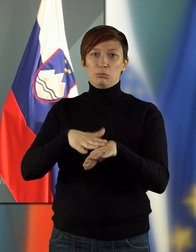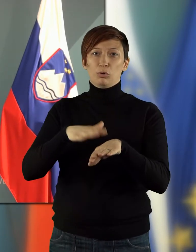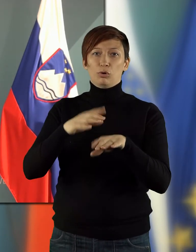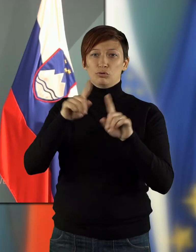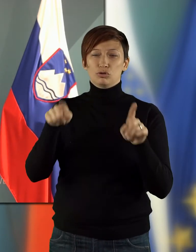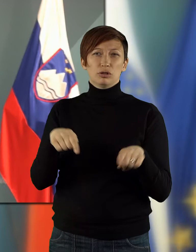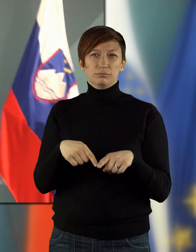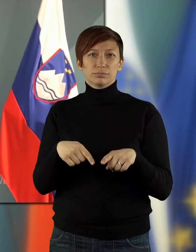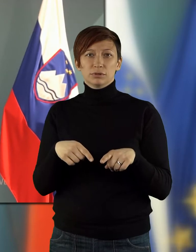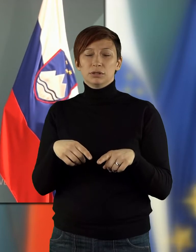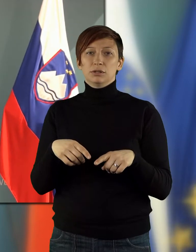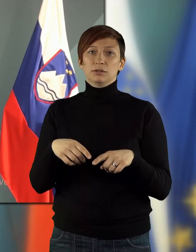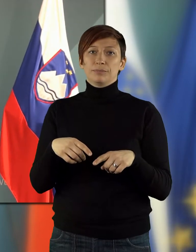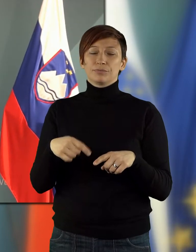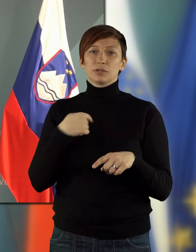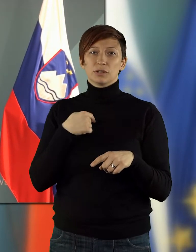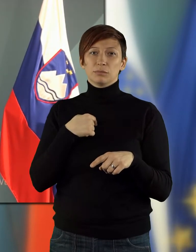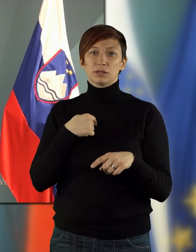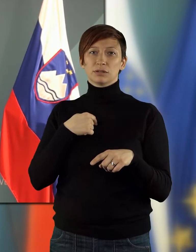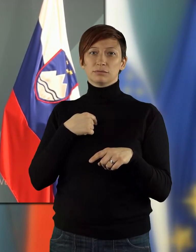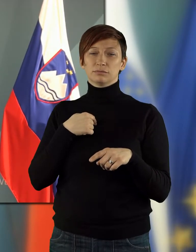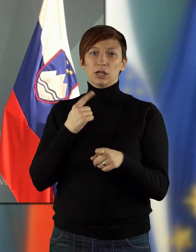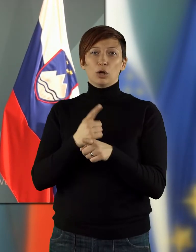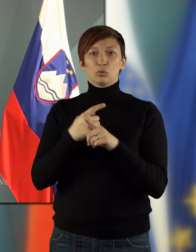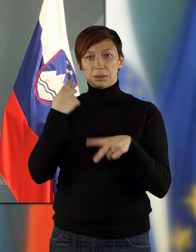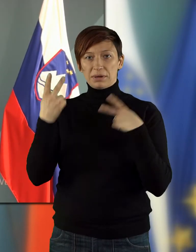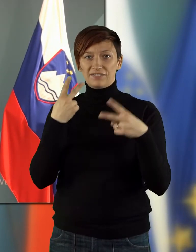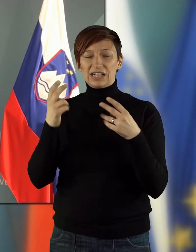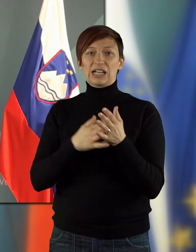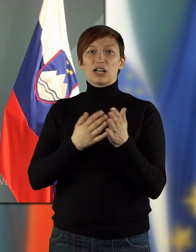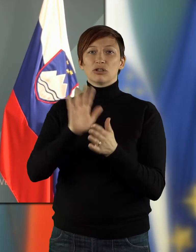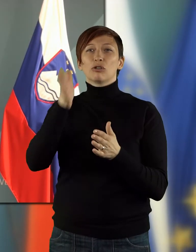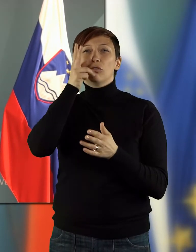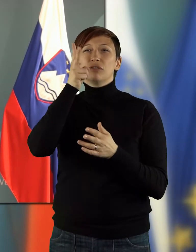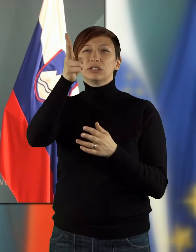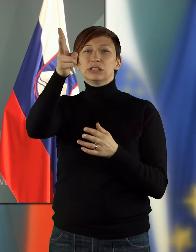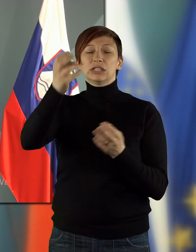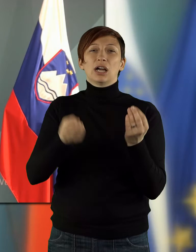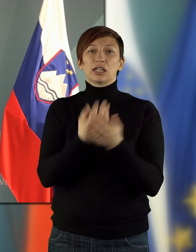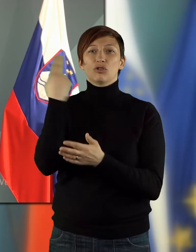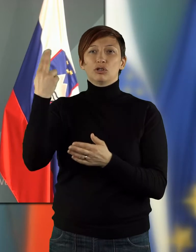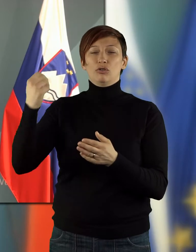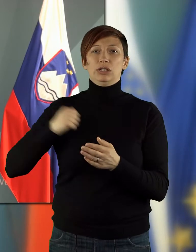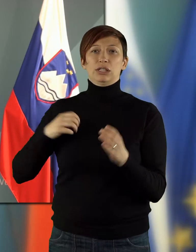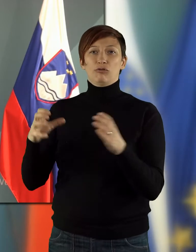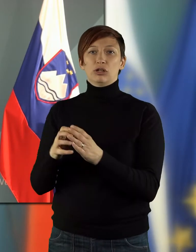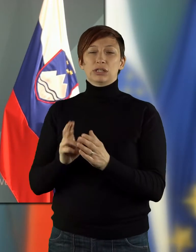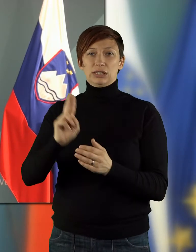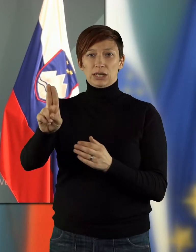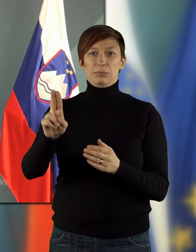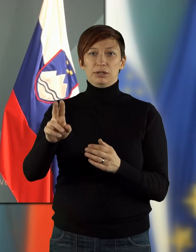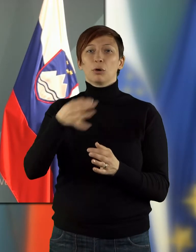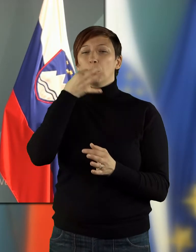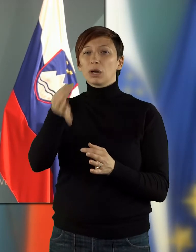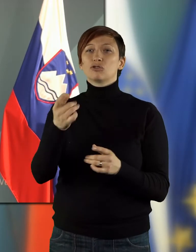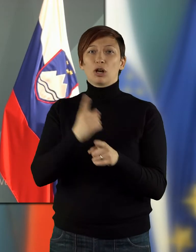ko mi je podajal poročilo in ko sem pravzaprav tudi preverjala, kakšna je njegova vizija razvoja Slovenske vojske za